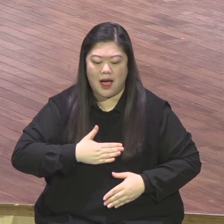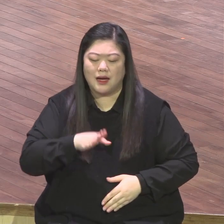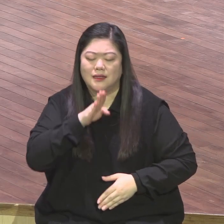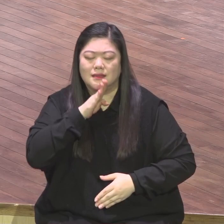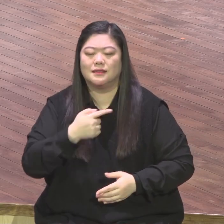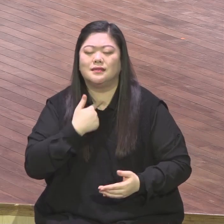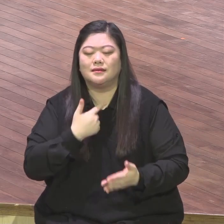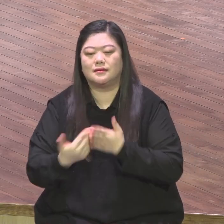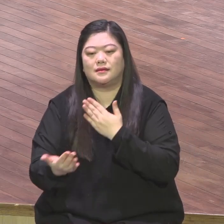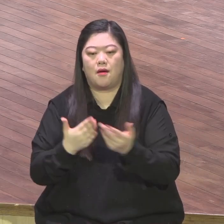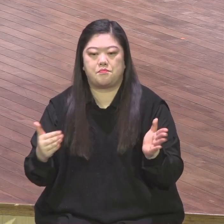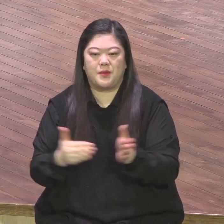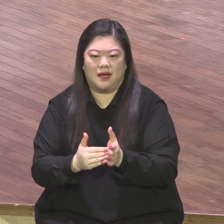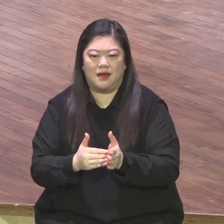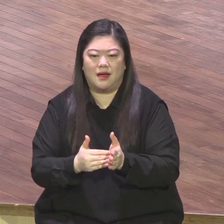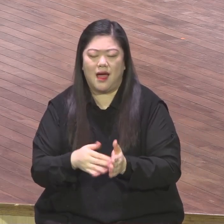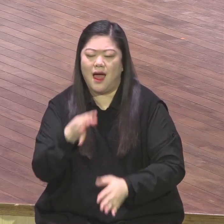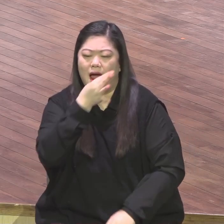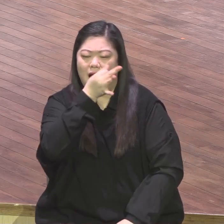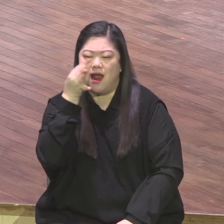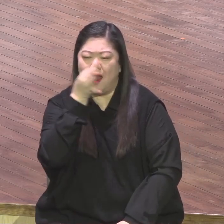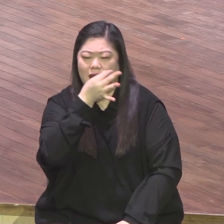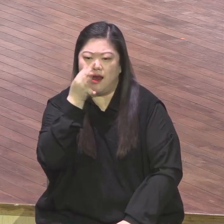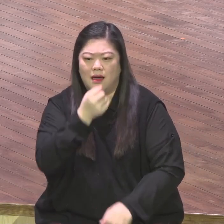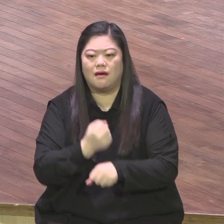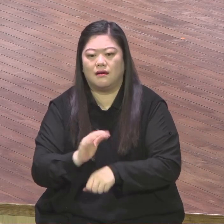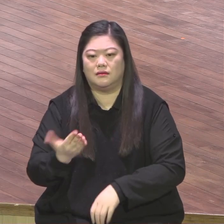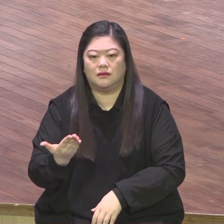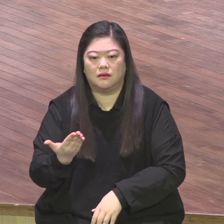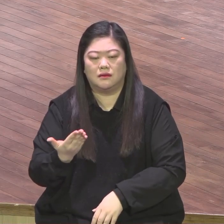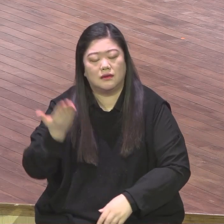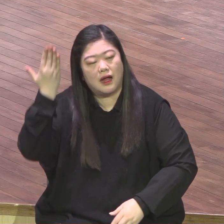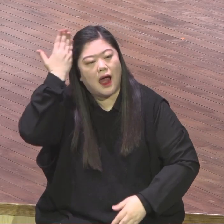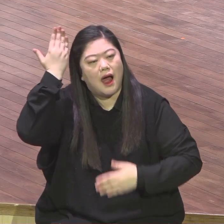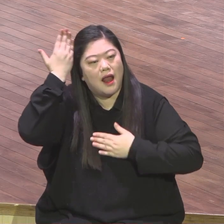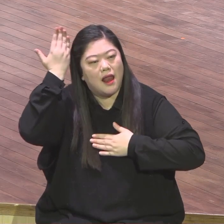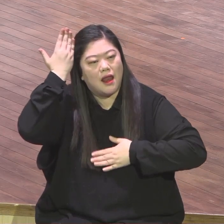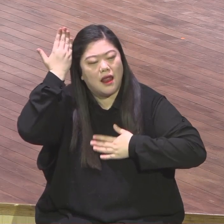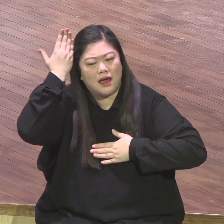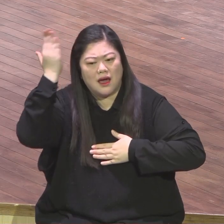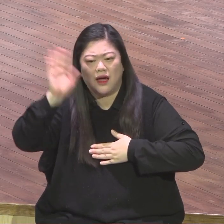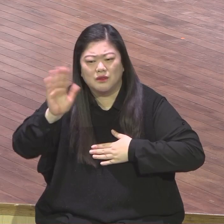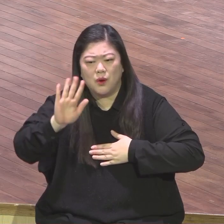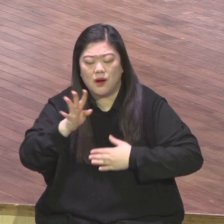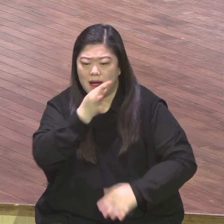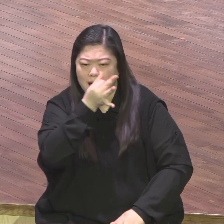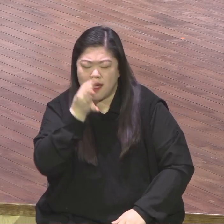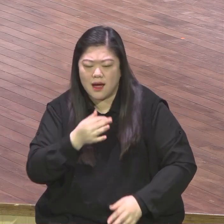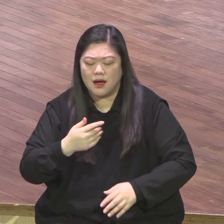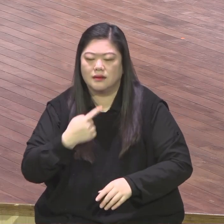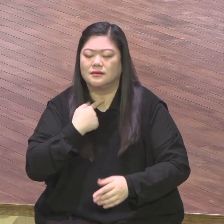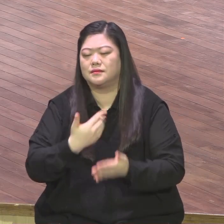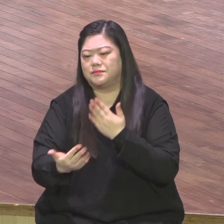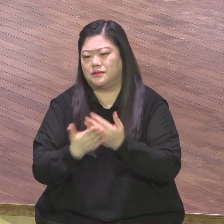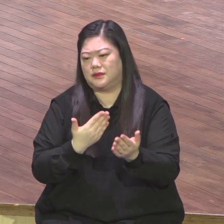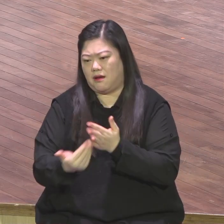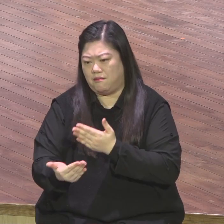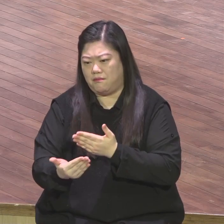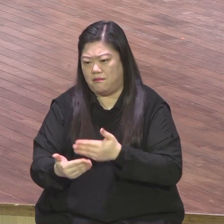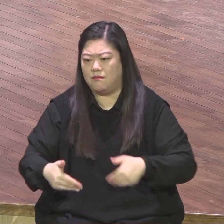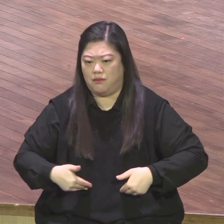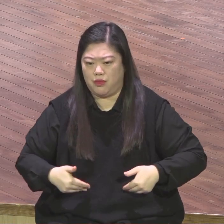체험해봤어. 예수님이 그리스도라는 사실을 내가 체험해봤어. 아멘.